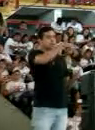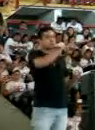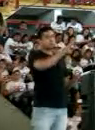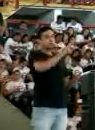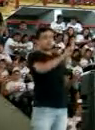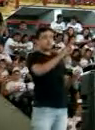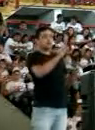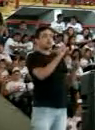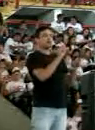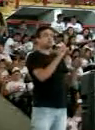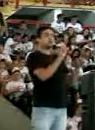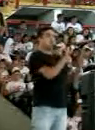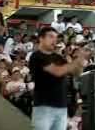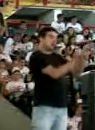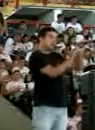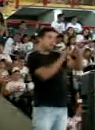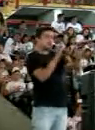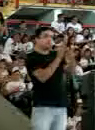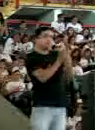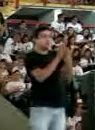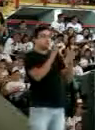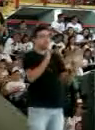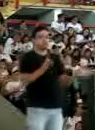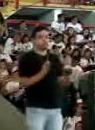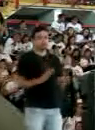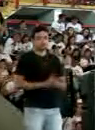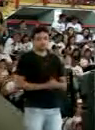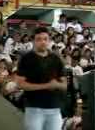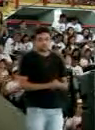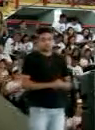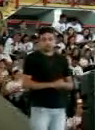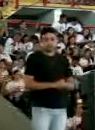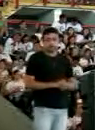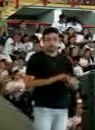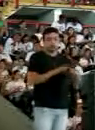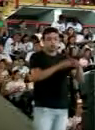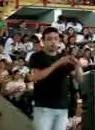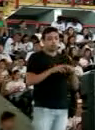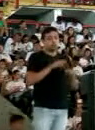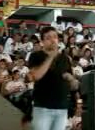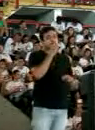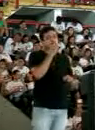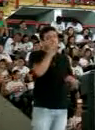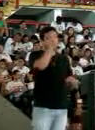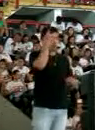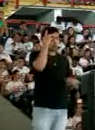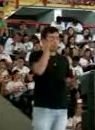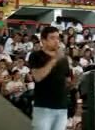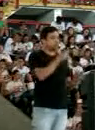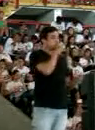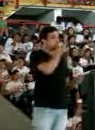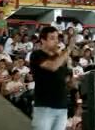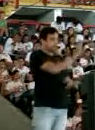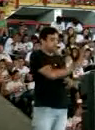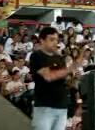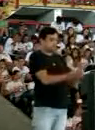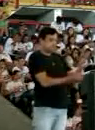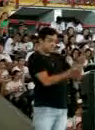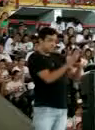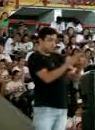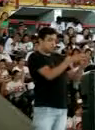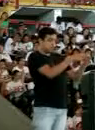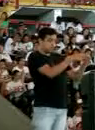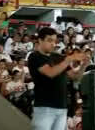mudaram de nome. Mudaram alguns até algumas vezes. Pois bem, o pessoal que era do Partido Brasileiro vai formar um